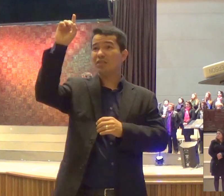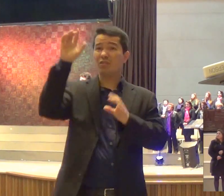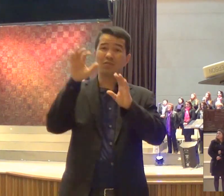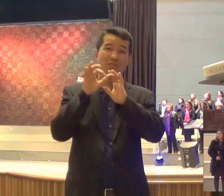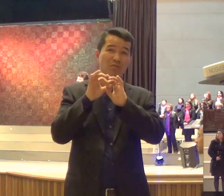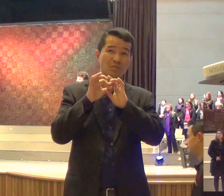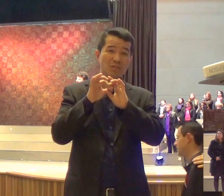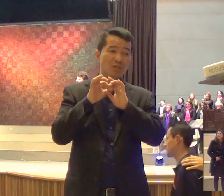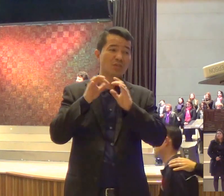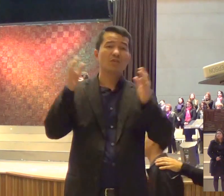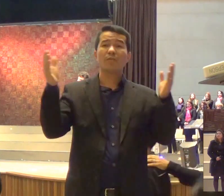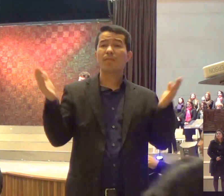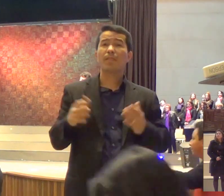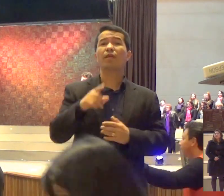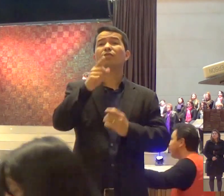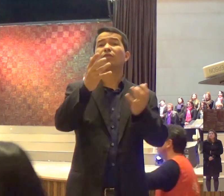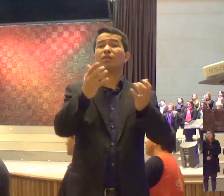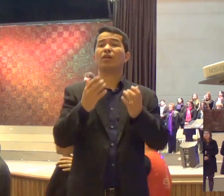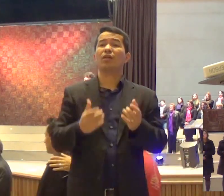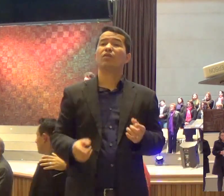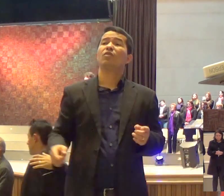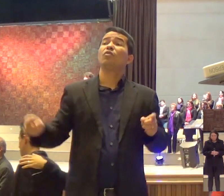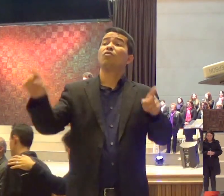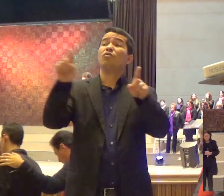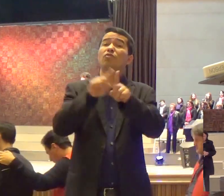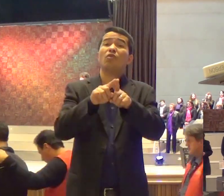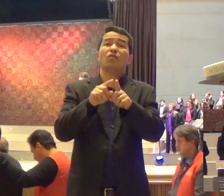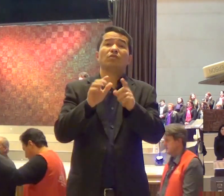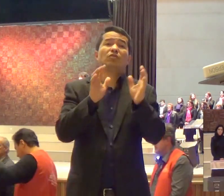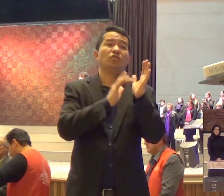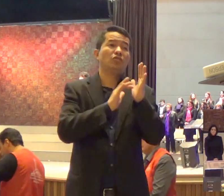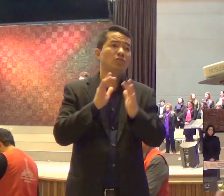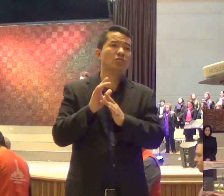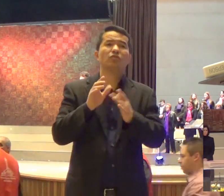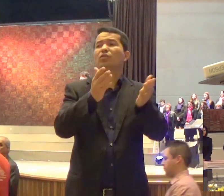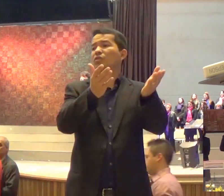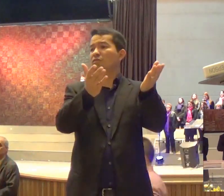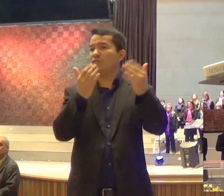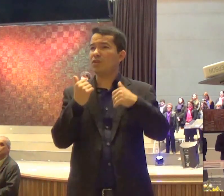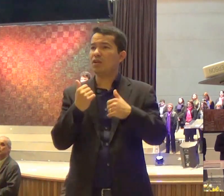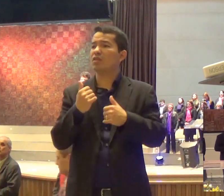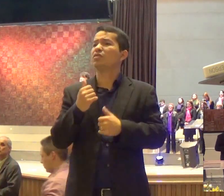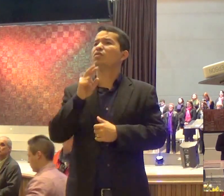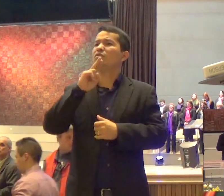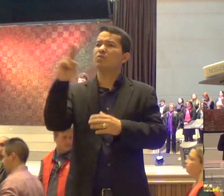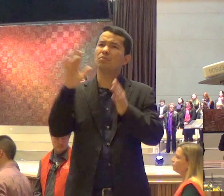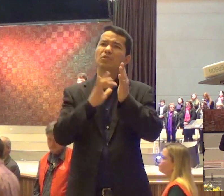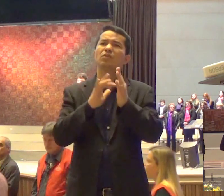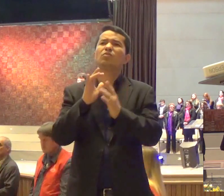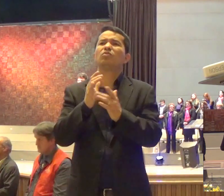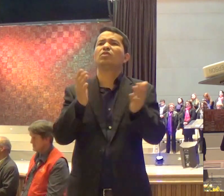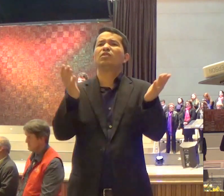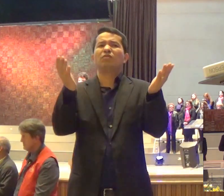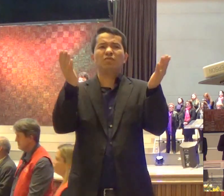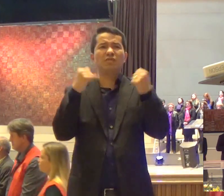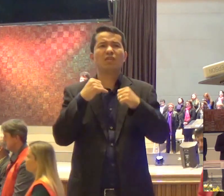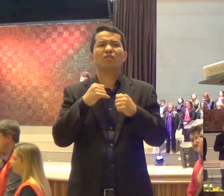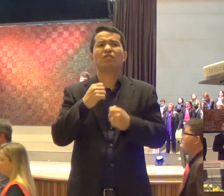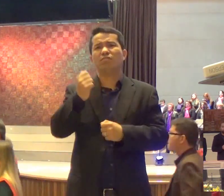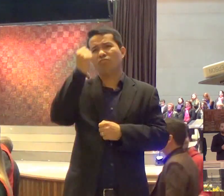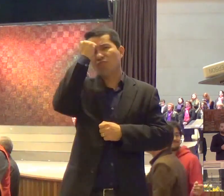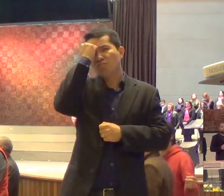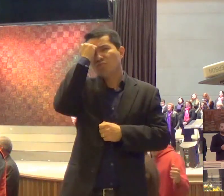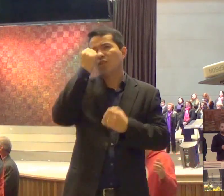Deus e hoje você quer voltar para Jesus pastor preciso voltar para Jesus sai do seu lugar venha em nome de Jesus venha